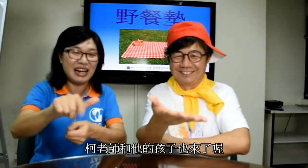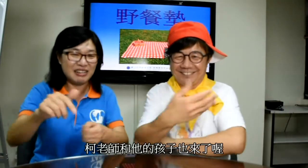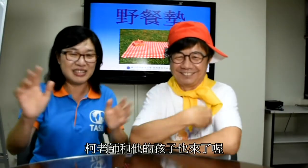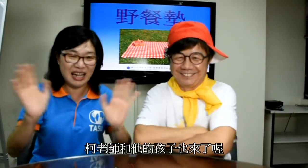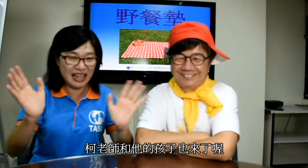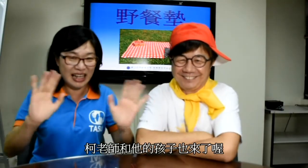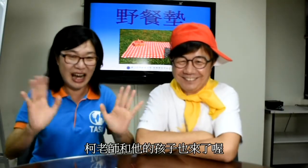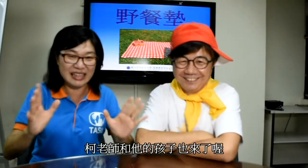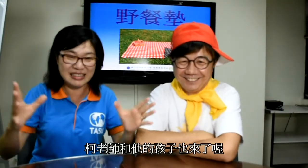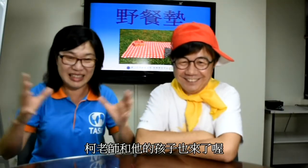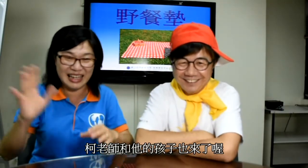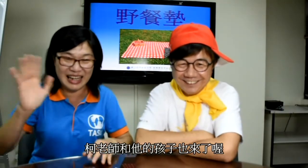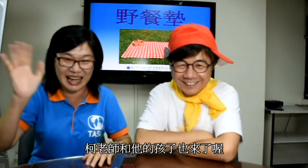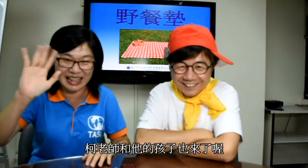柯老师和他的孩子也来了。